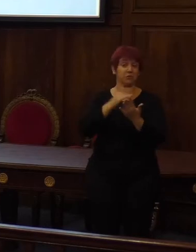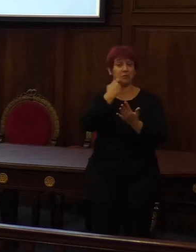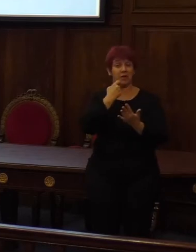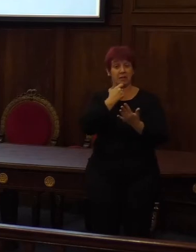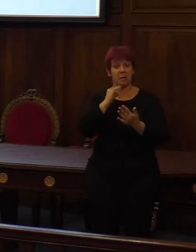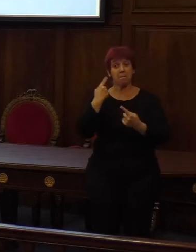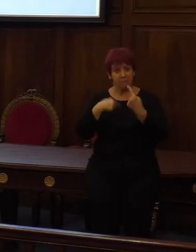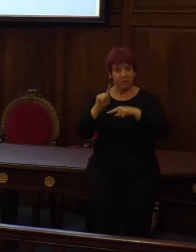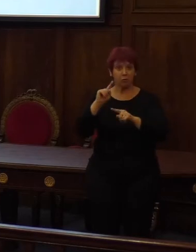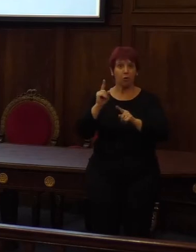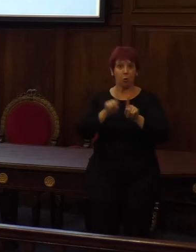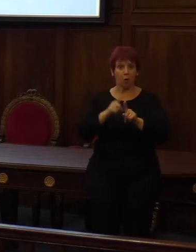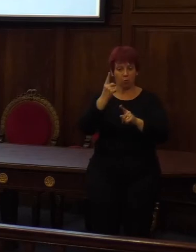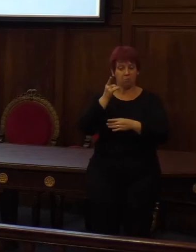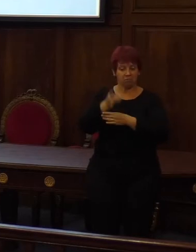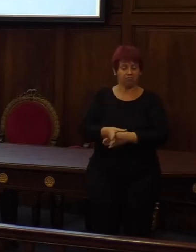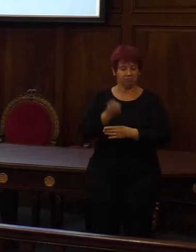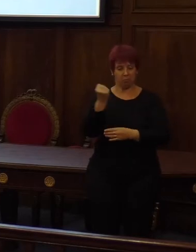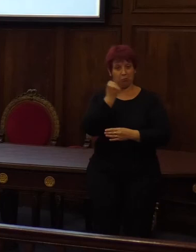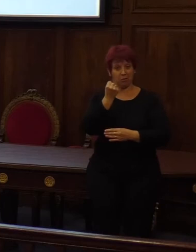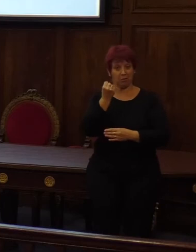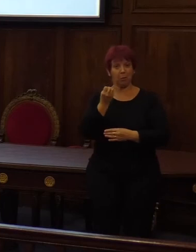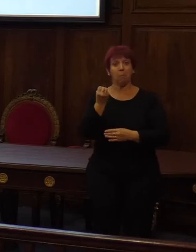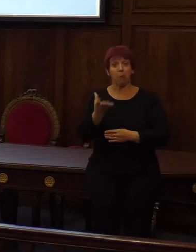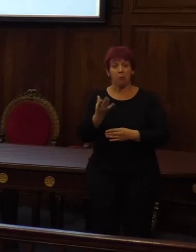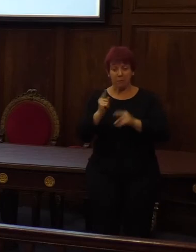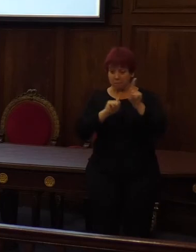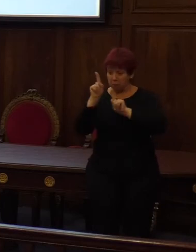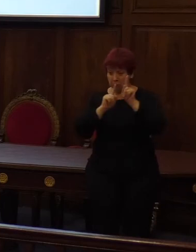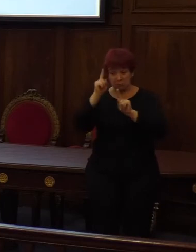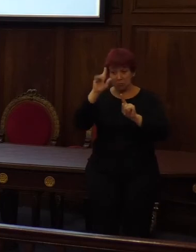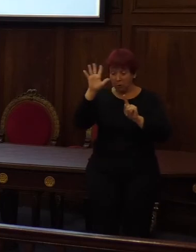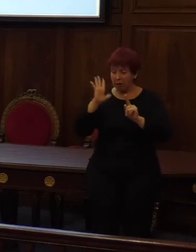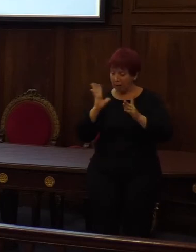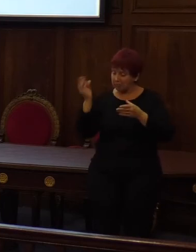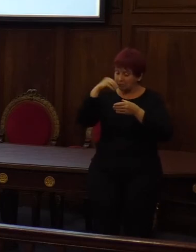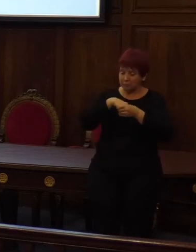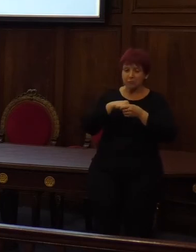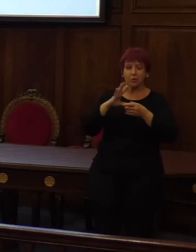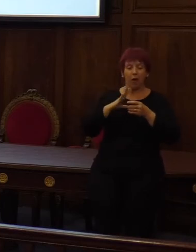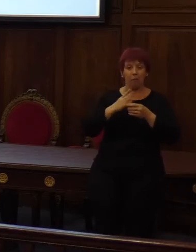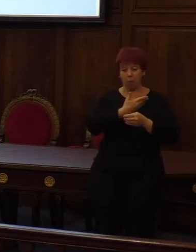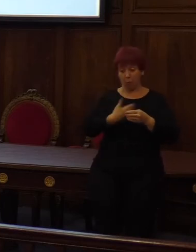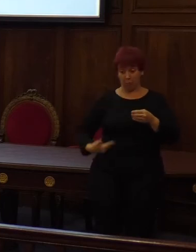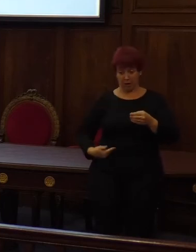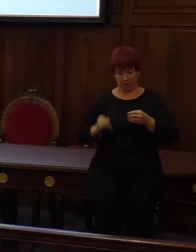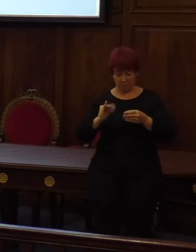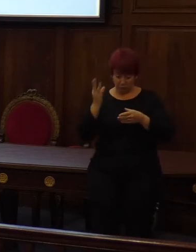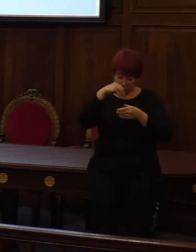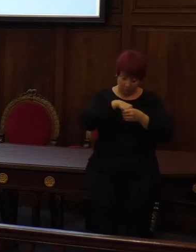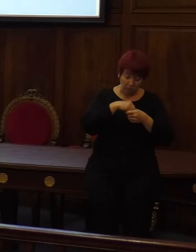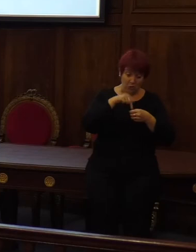desafíos para la universidad en su conjunto. La Facultad de Psicología está integrada en los órganos del Gobierno Central, el Consejo Directivo